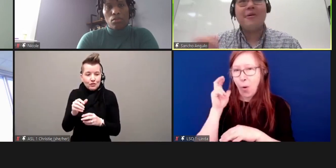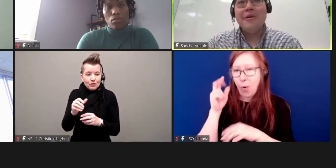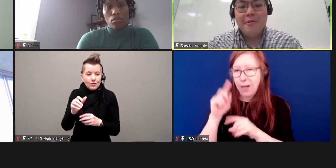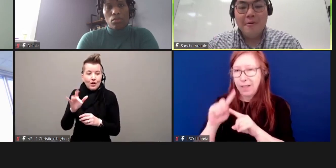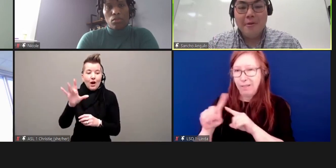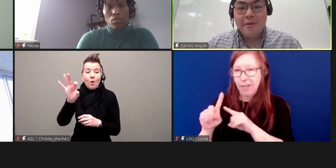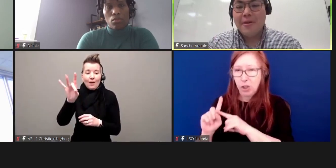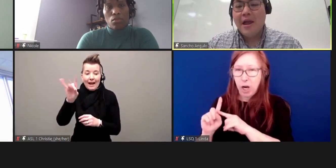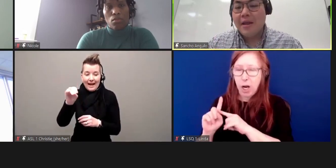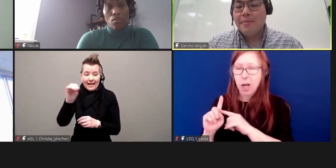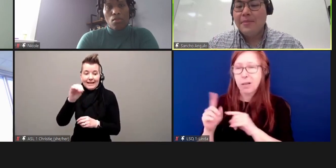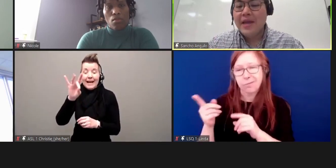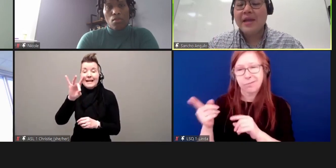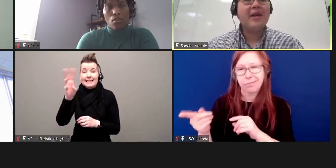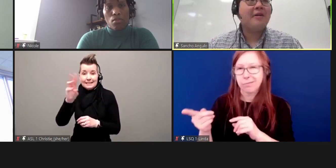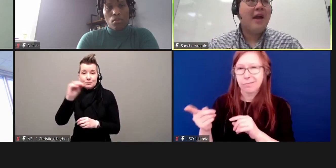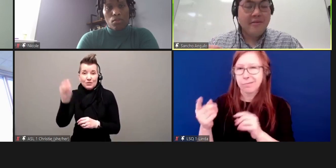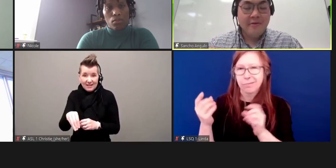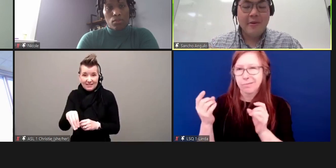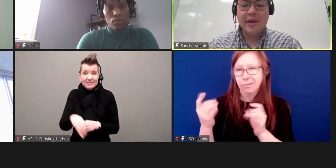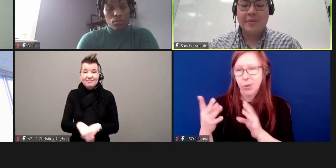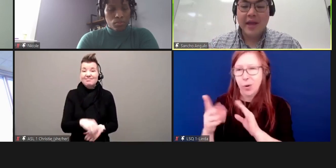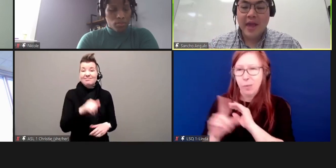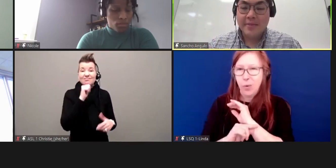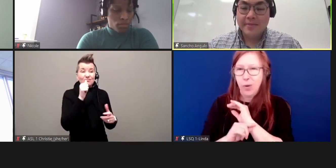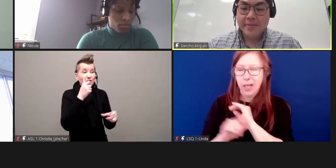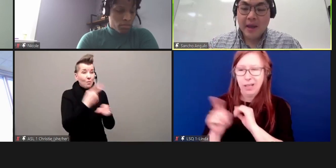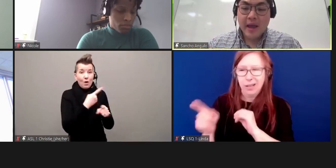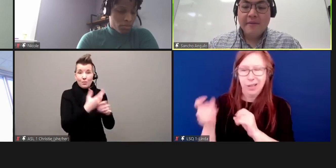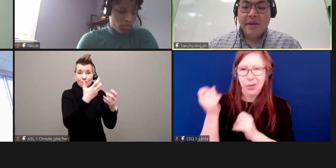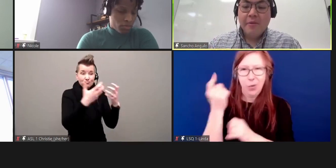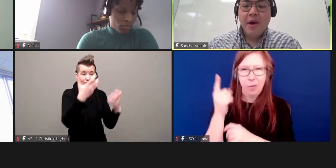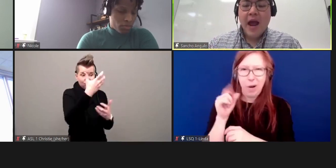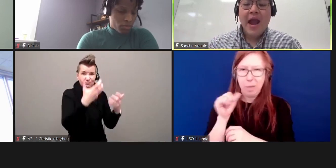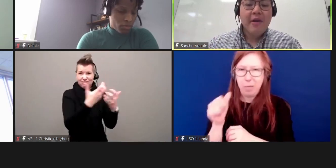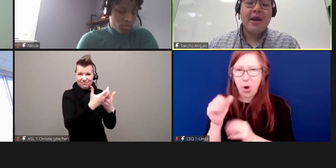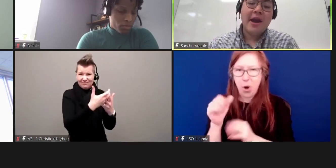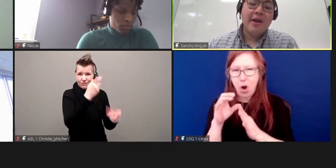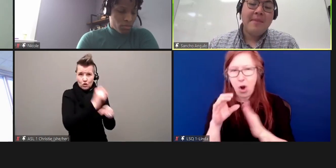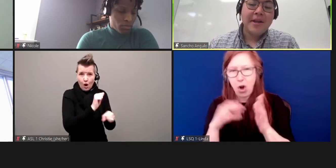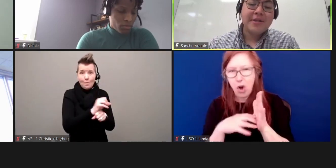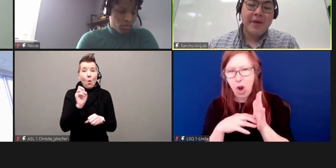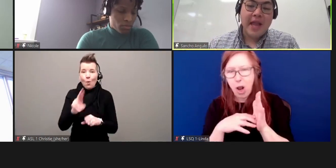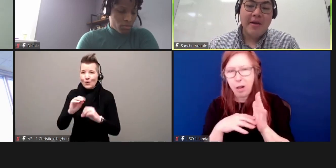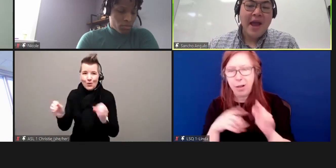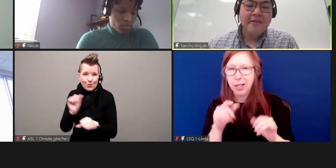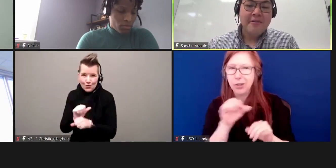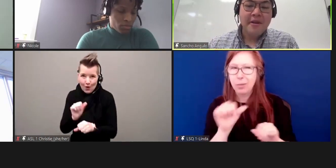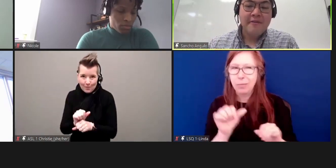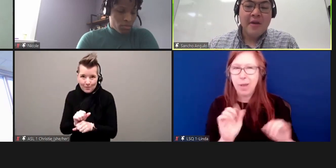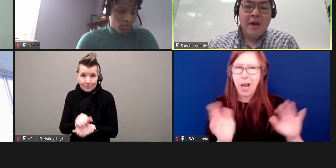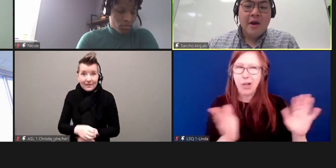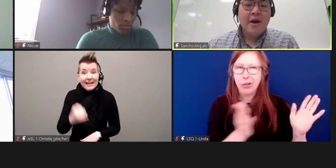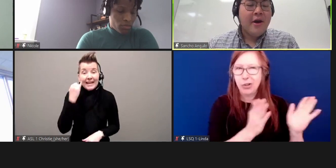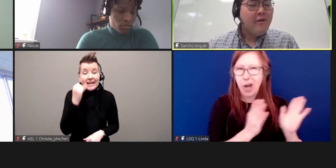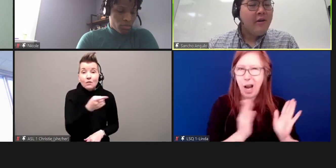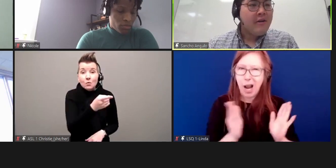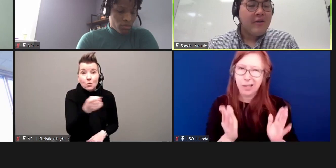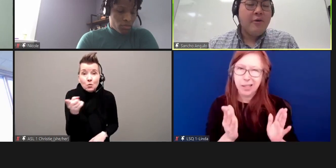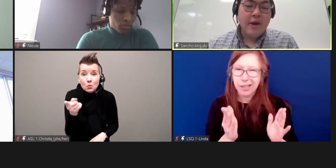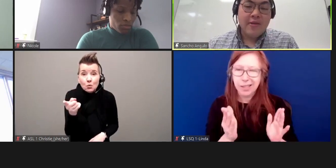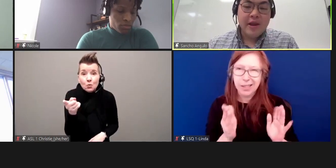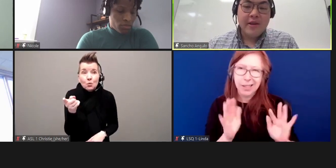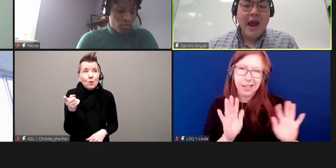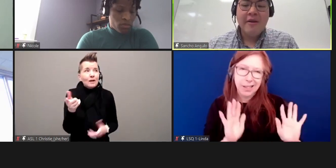ne comprennent pas ce codage que, bon, on ne fait que parler, c'est informel. Mais en fait, c'est une entrevue, mais ils